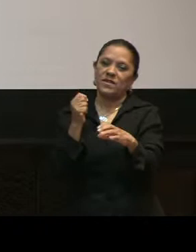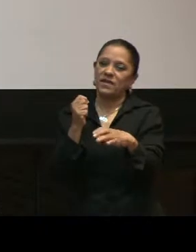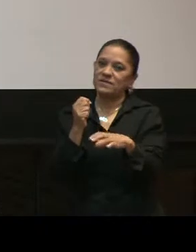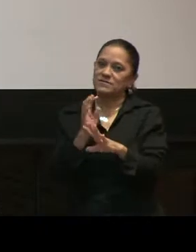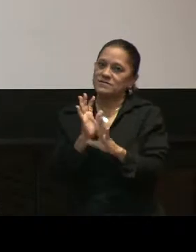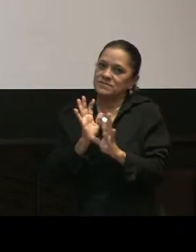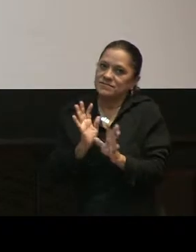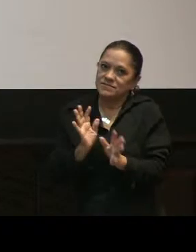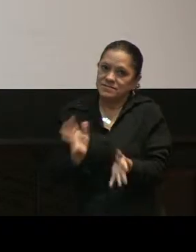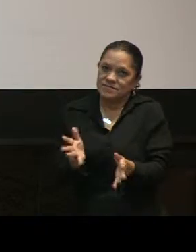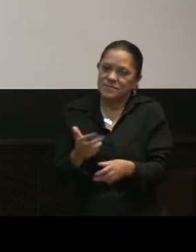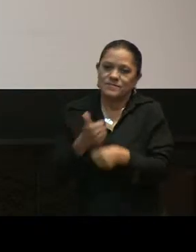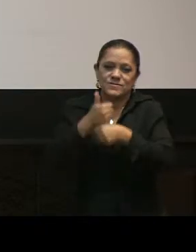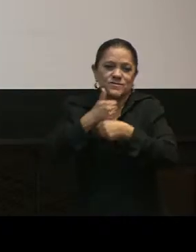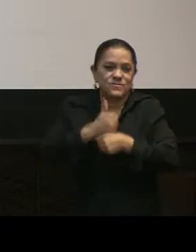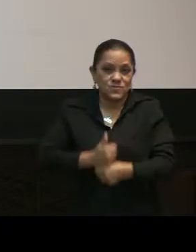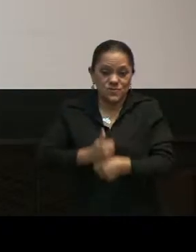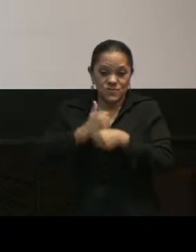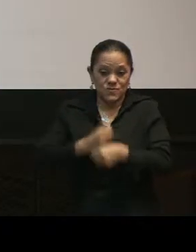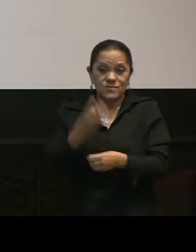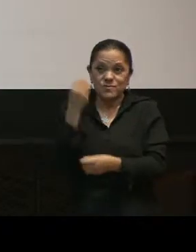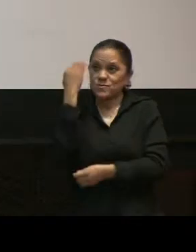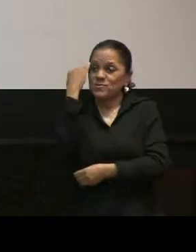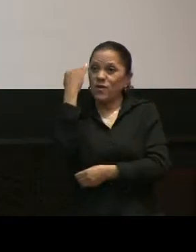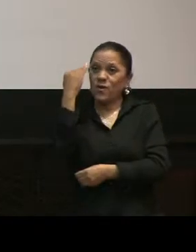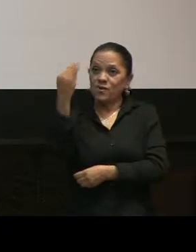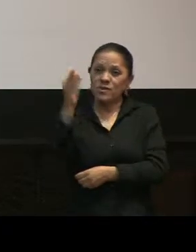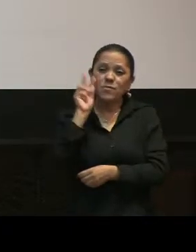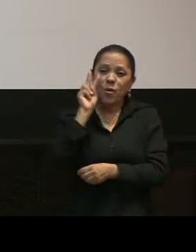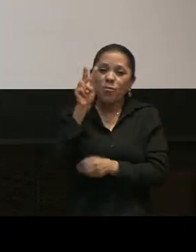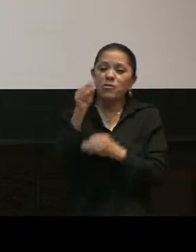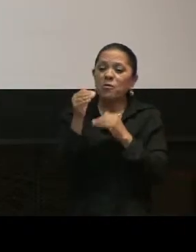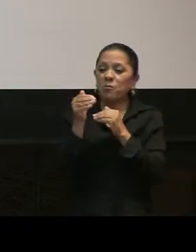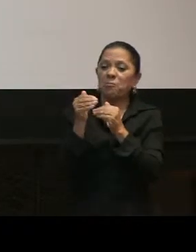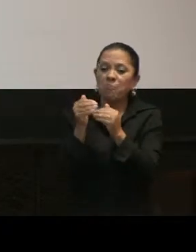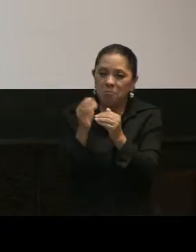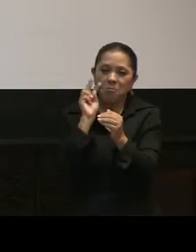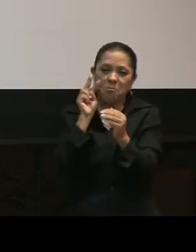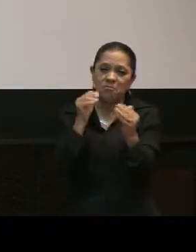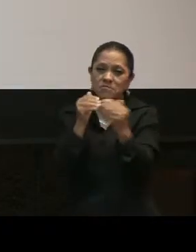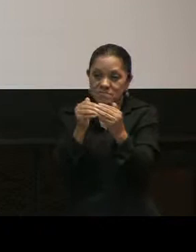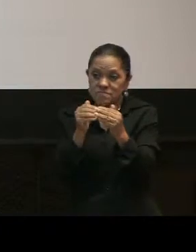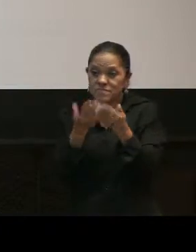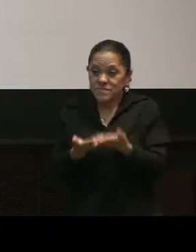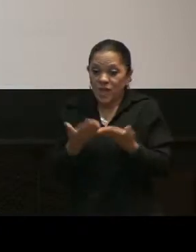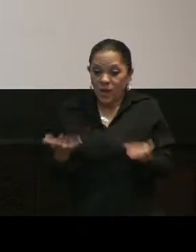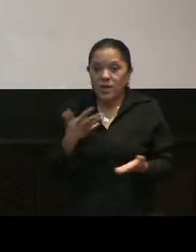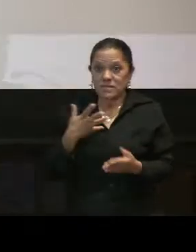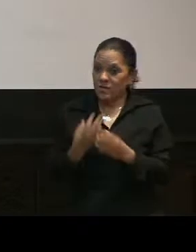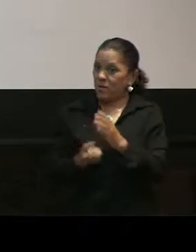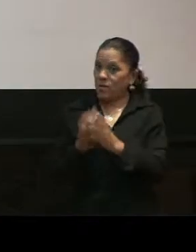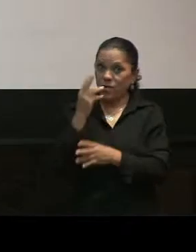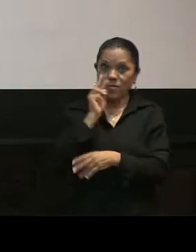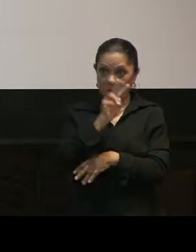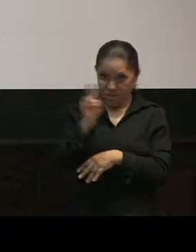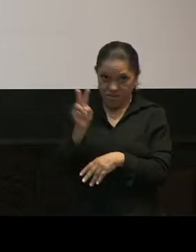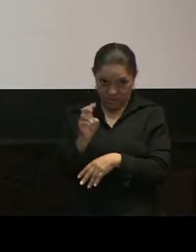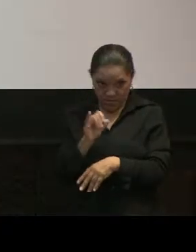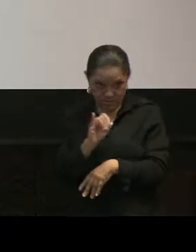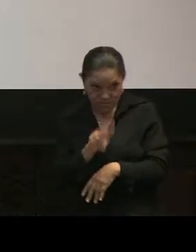Hemos padecido por mucho tiempo una visión corta y ahora tenemos una nueva visión, ¿no es